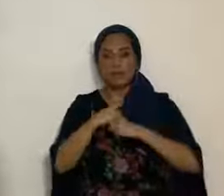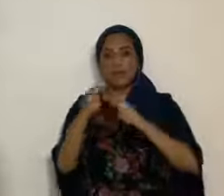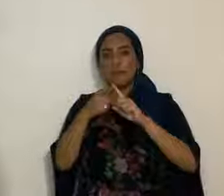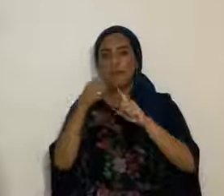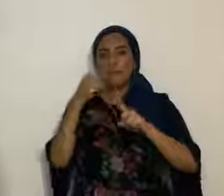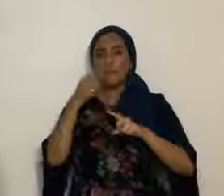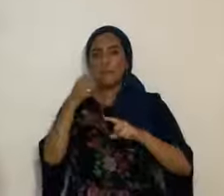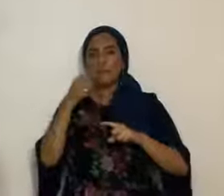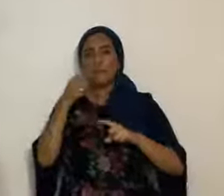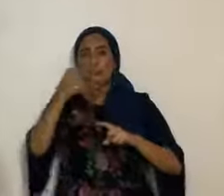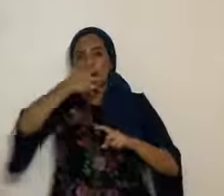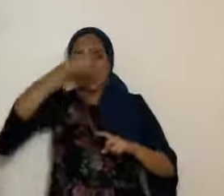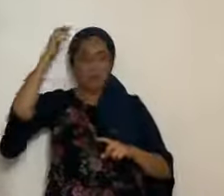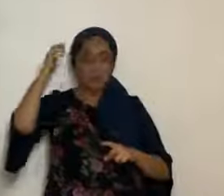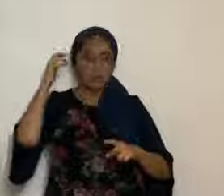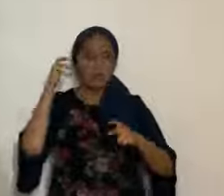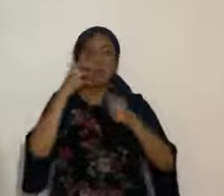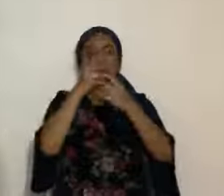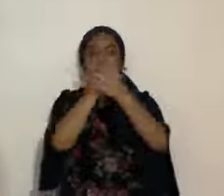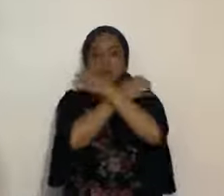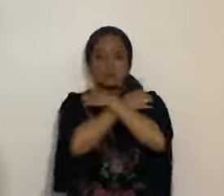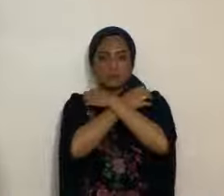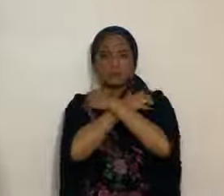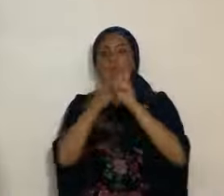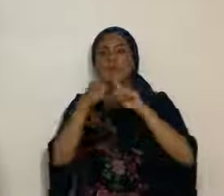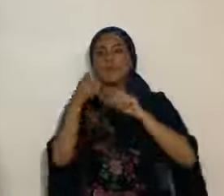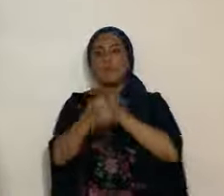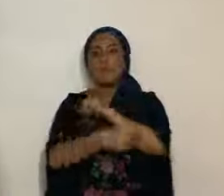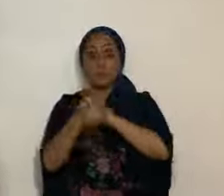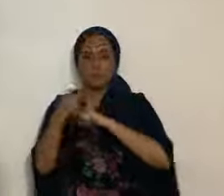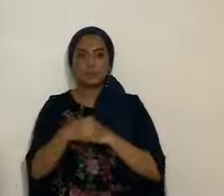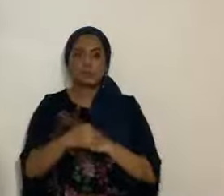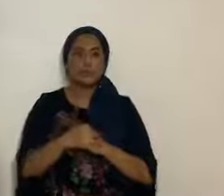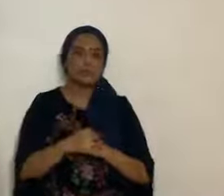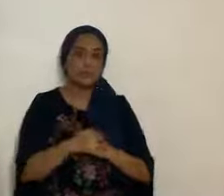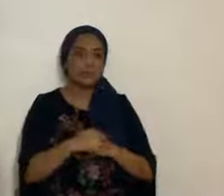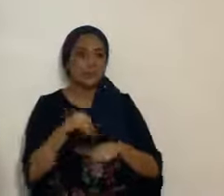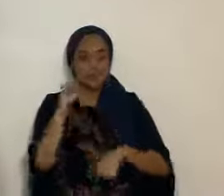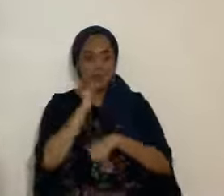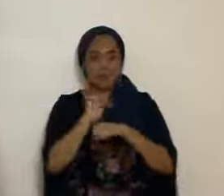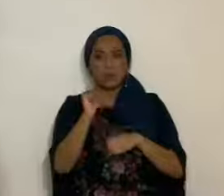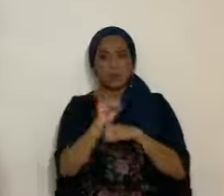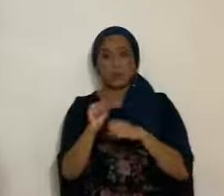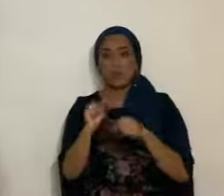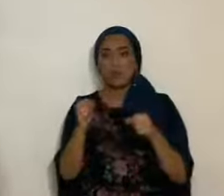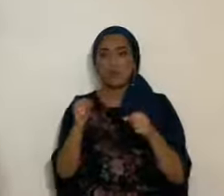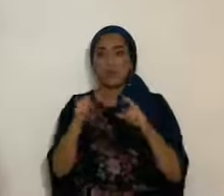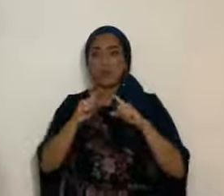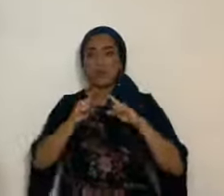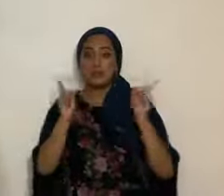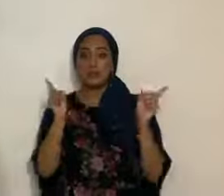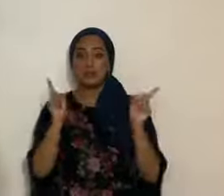animales salvajes, de bestias, de ladrones. Una labor y condiciones muy diferentes a las